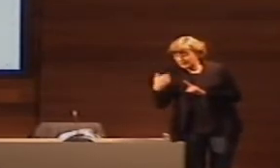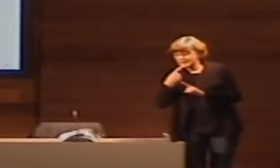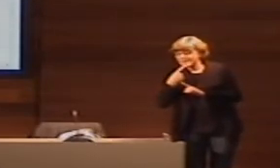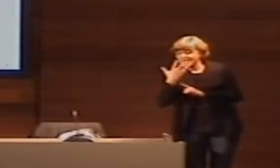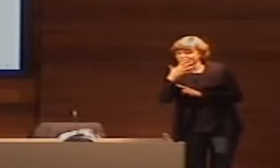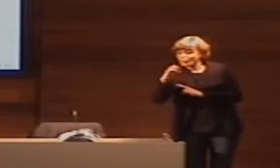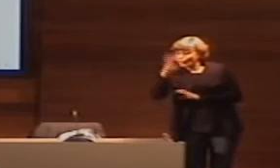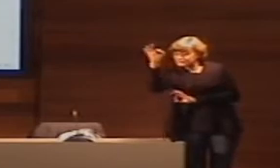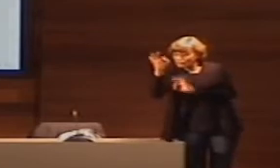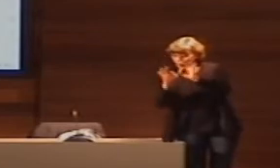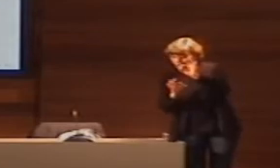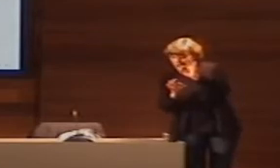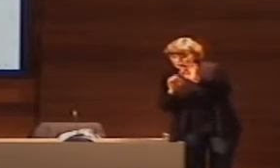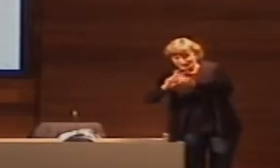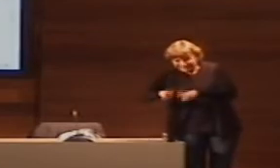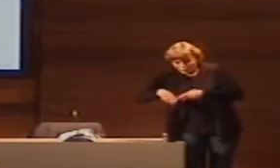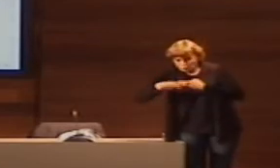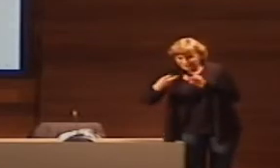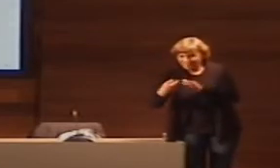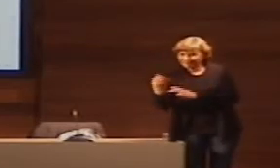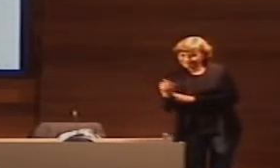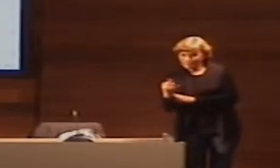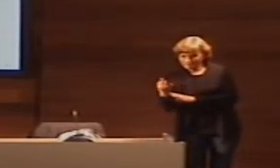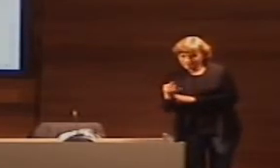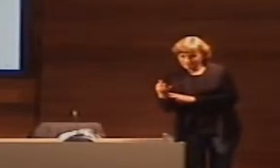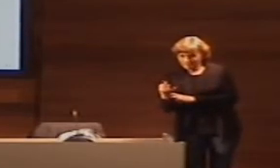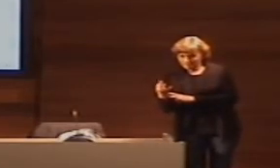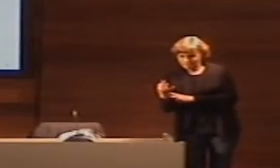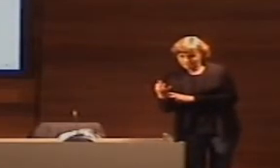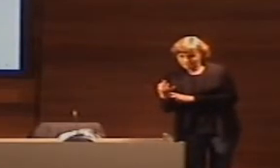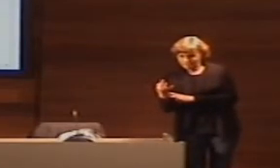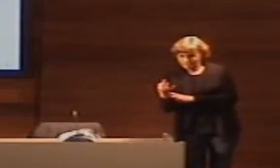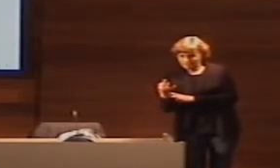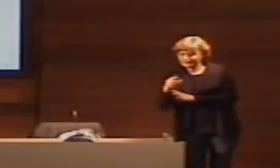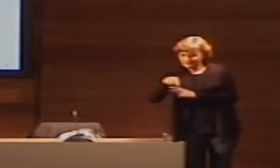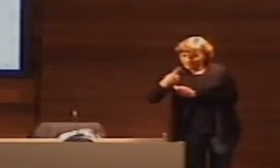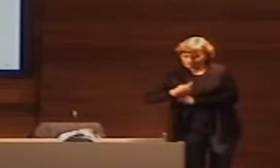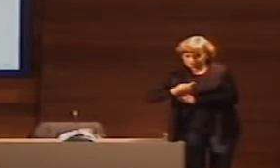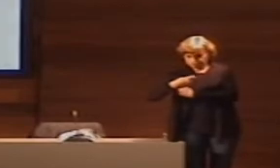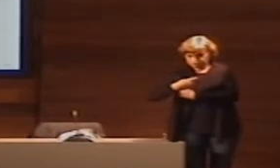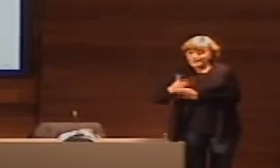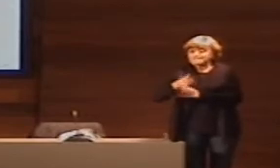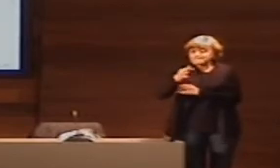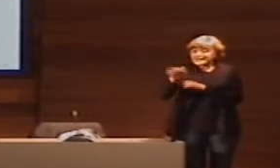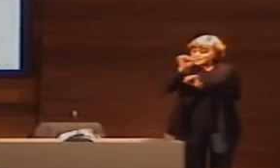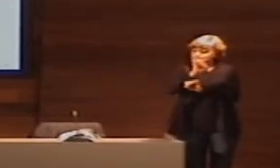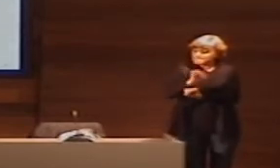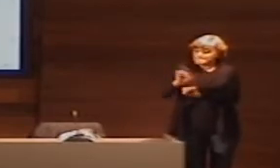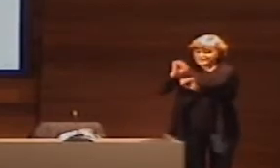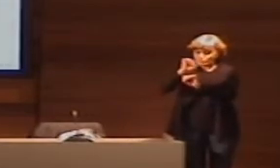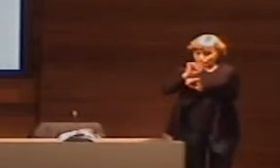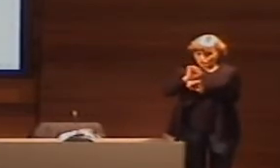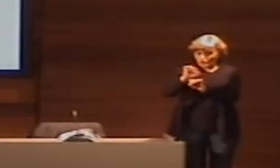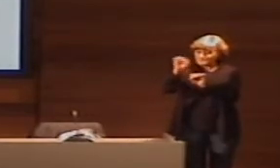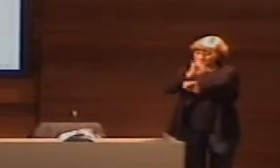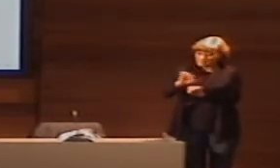de preparación para la reutilización y el reciclado. Introduce un objetivo de prevención de residuos